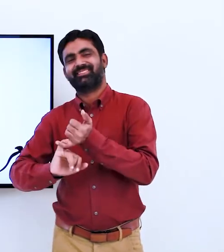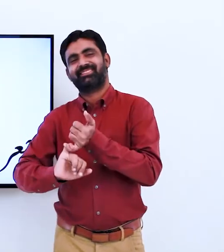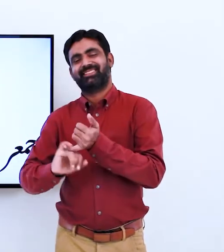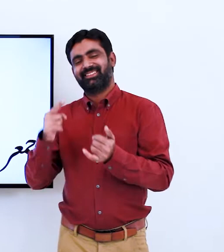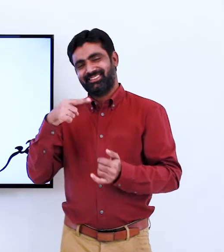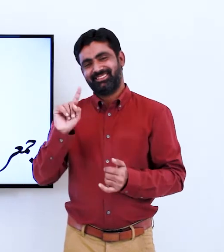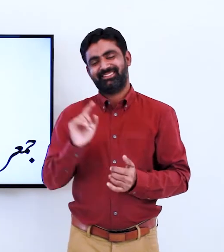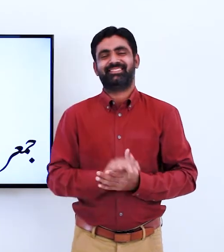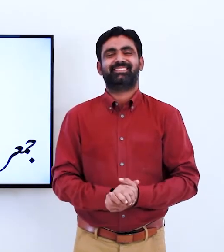हफ्ता, बिल्कुल दुरुस्त।